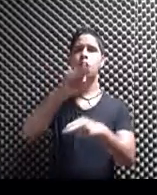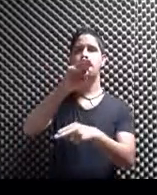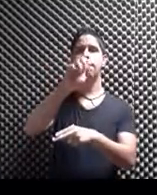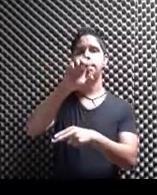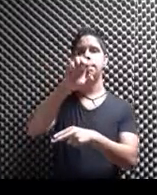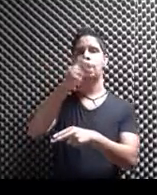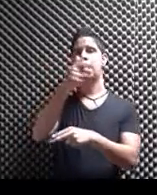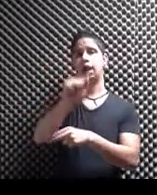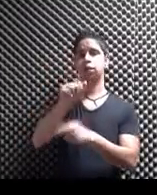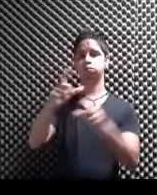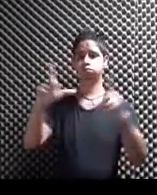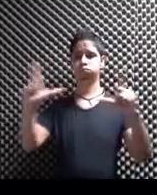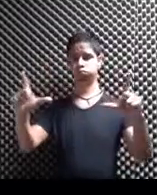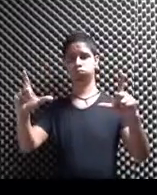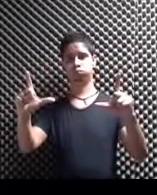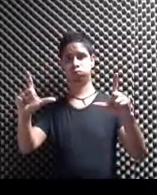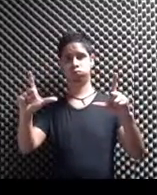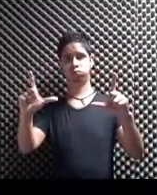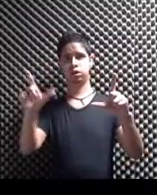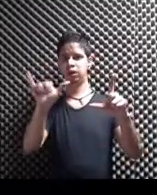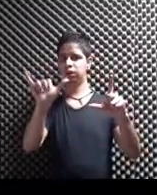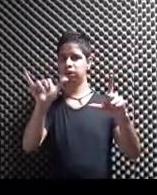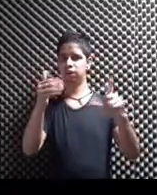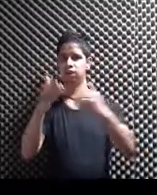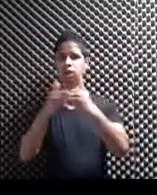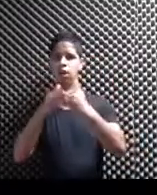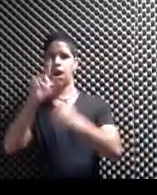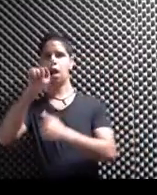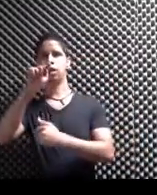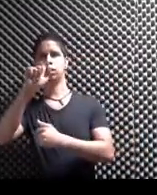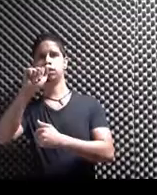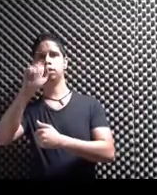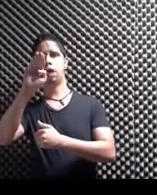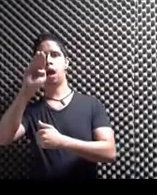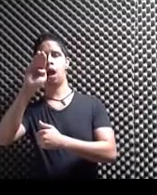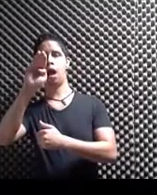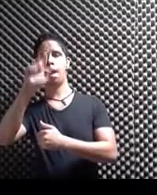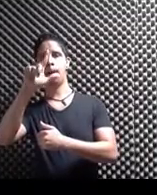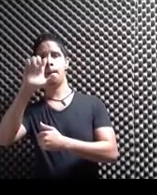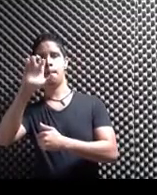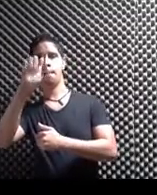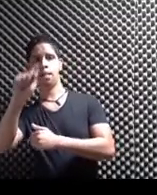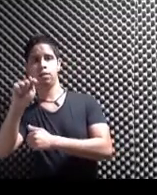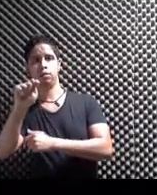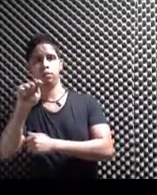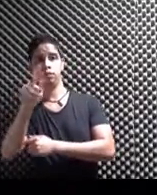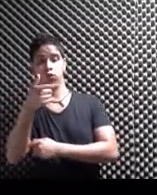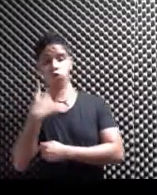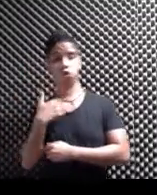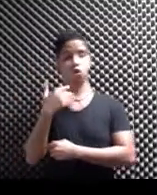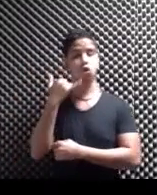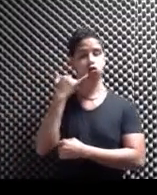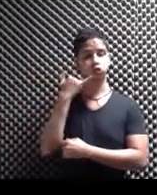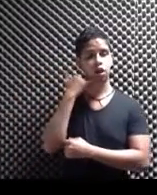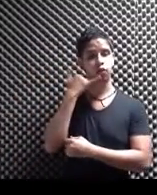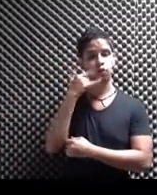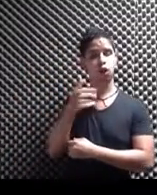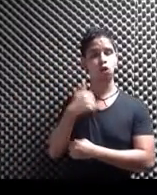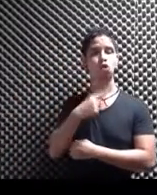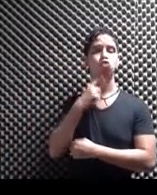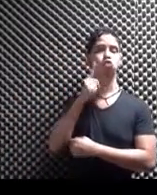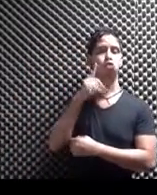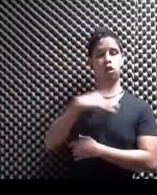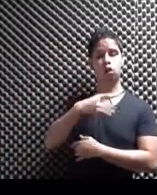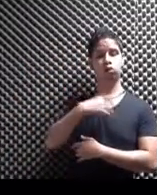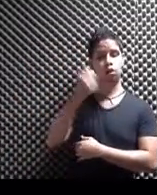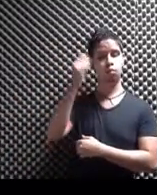es, pero un teléfono con una Casi una tableta. Sí. ¡Ay, mi madre! Es que a los soldados le gustan porque pueden ver muy bien